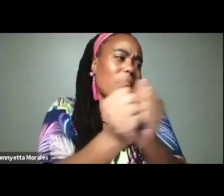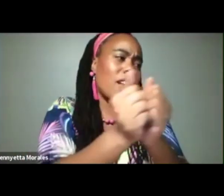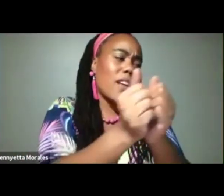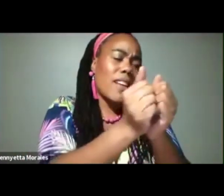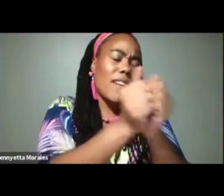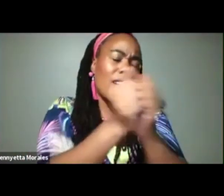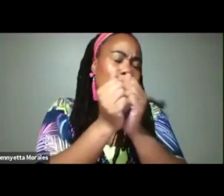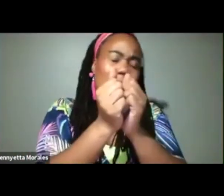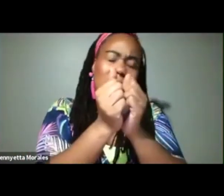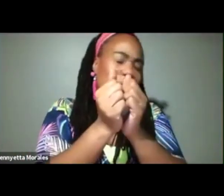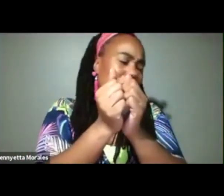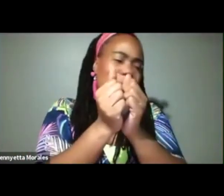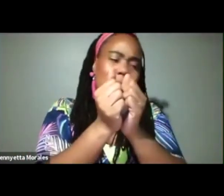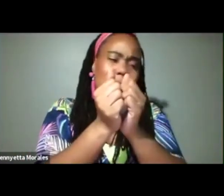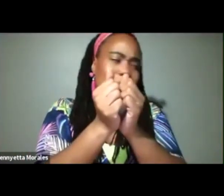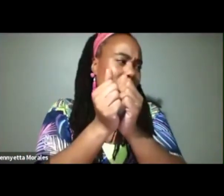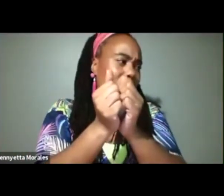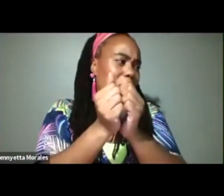Quiero